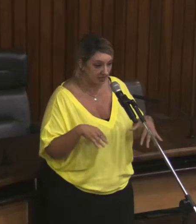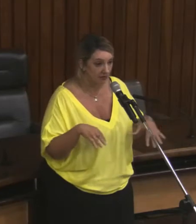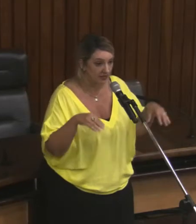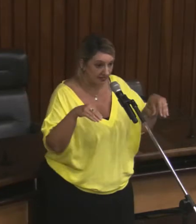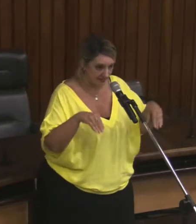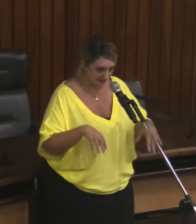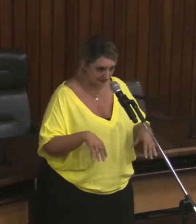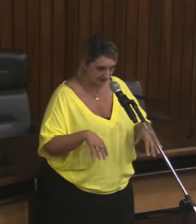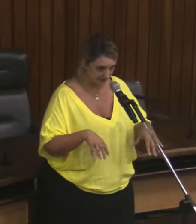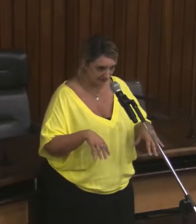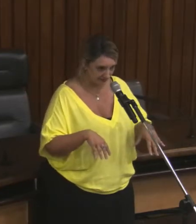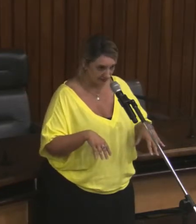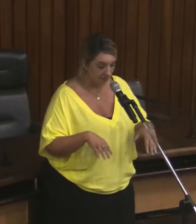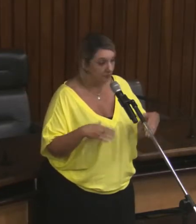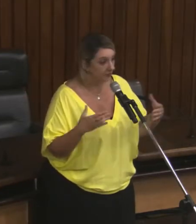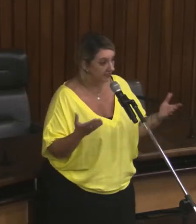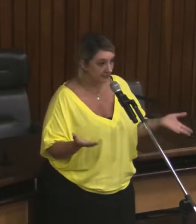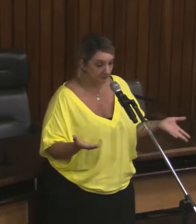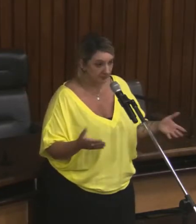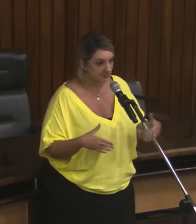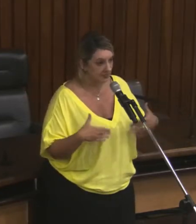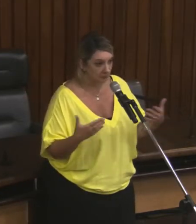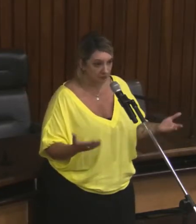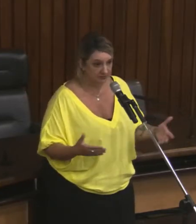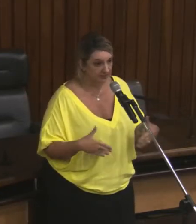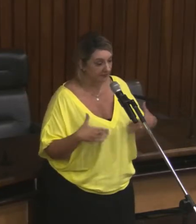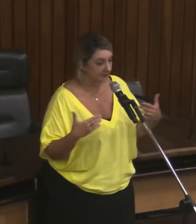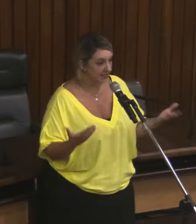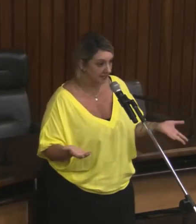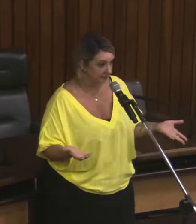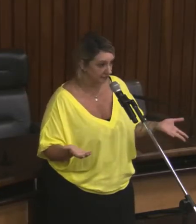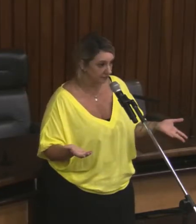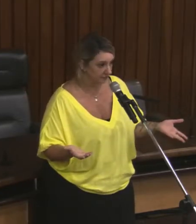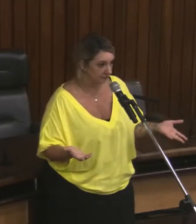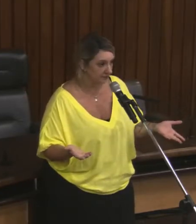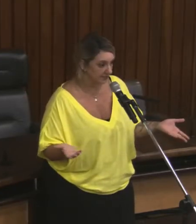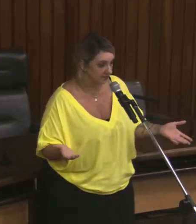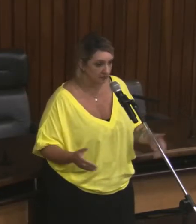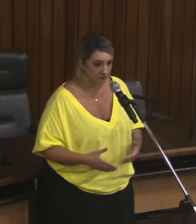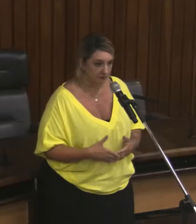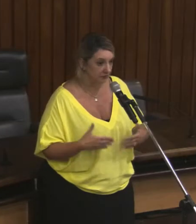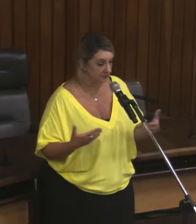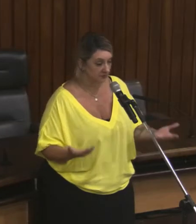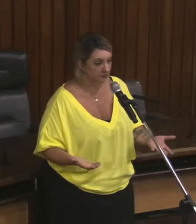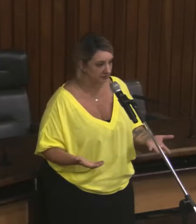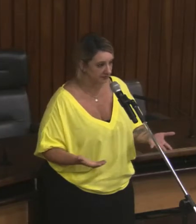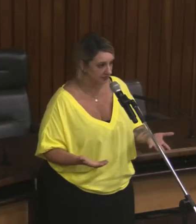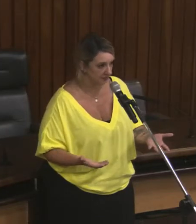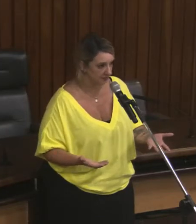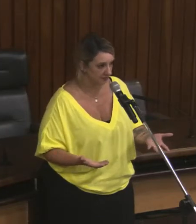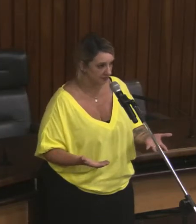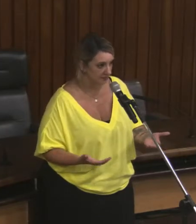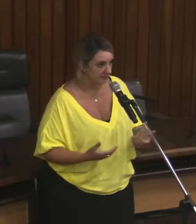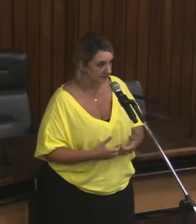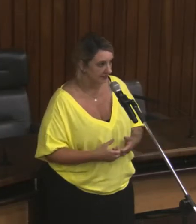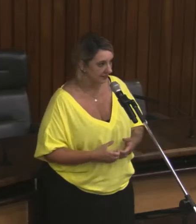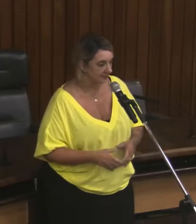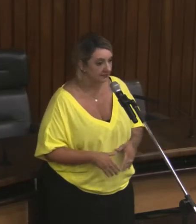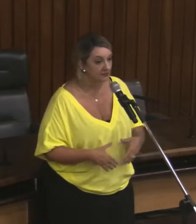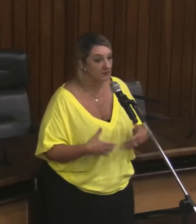aula é assim. Porque a Libras ela é muda, ela é variável, né? Assim como todas as outras línguas. Tá? Então,